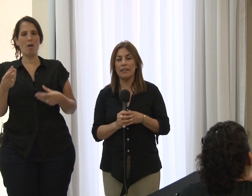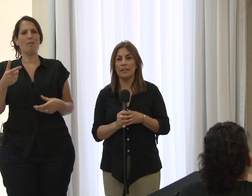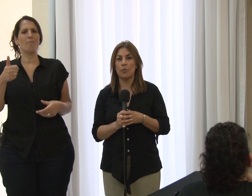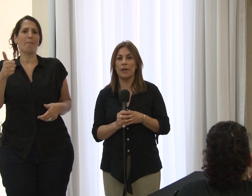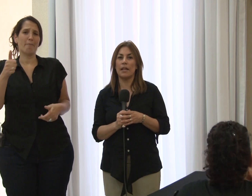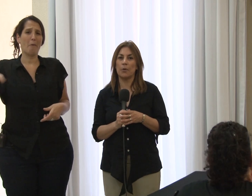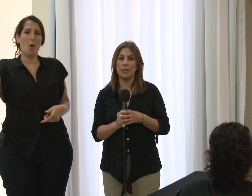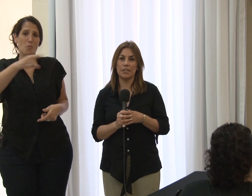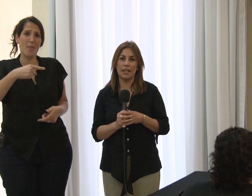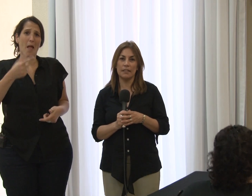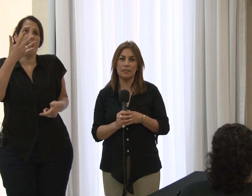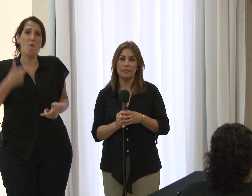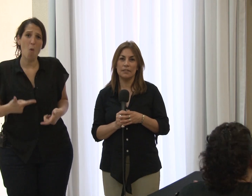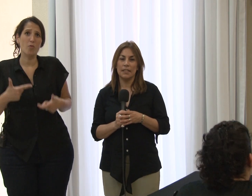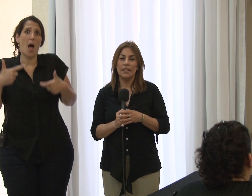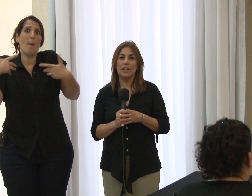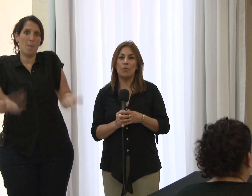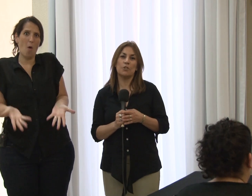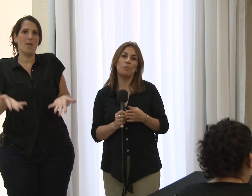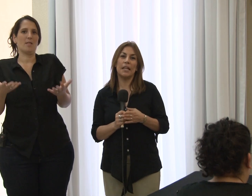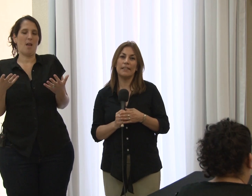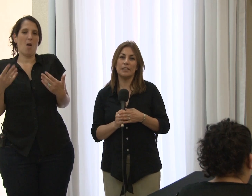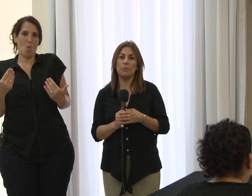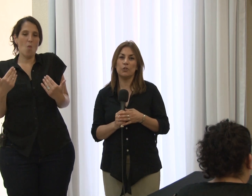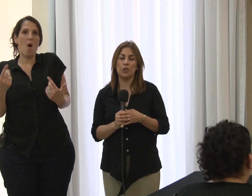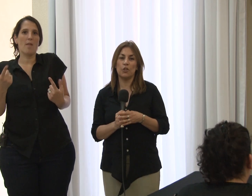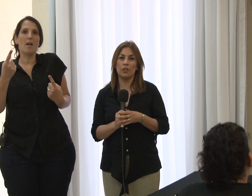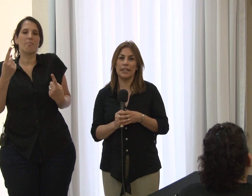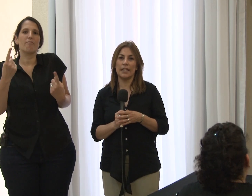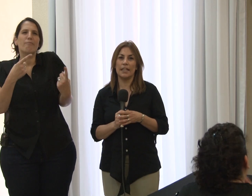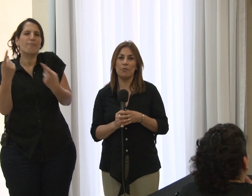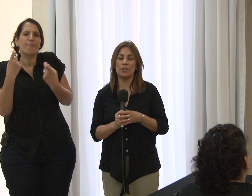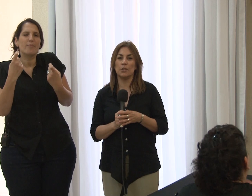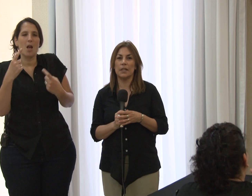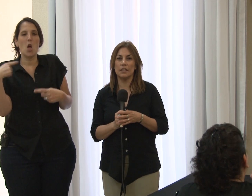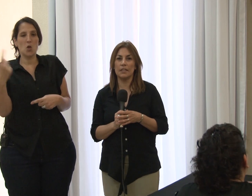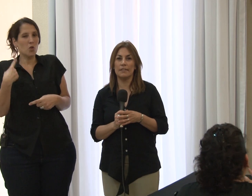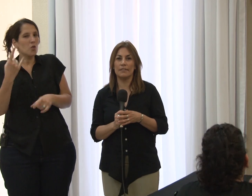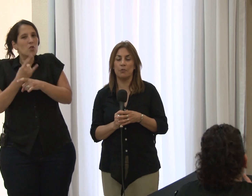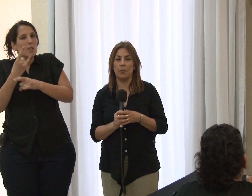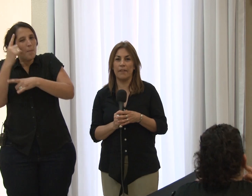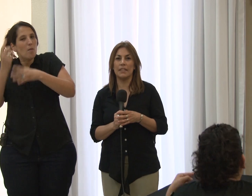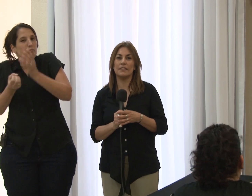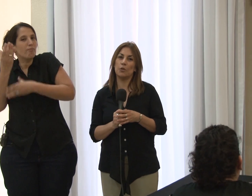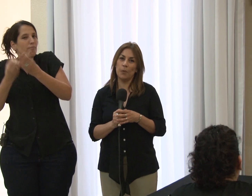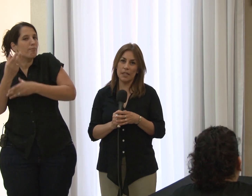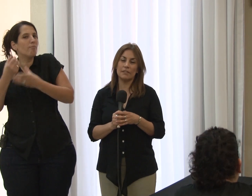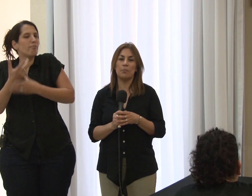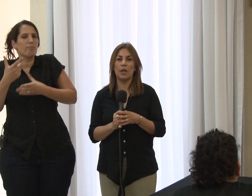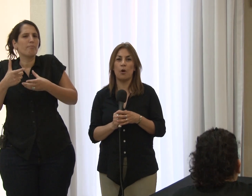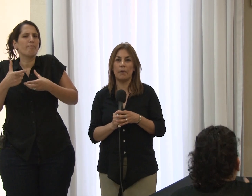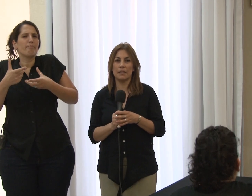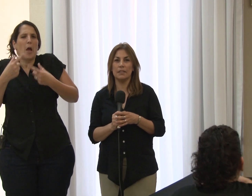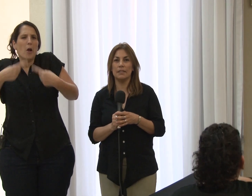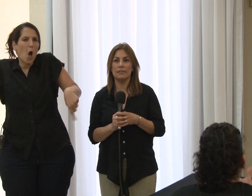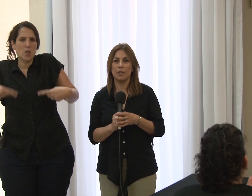que lo puedan aprovechar y como siempre les decimos, todo lo que generamos en Ibertic se puede distribuir, se puede compartir,